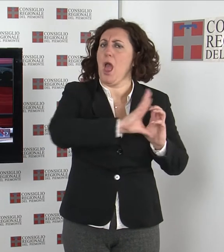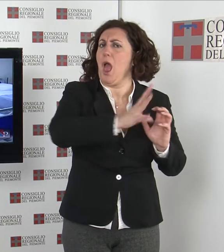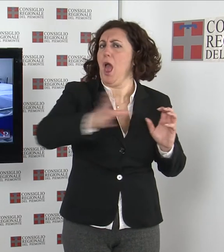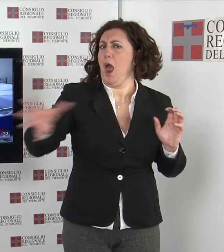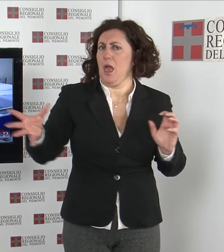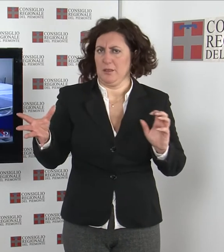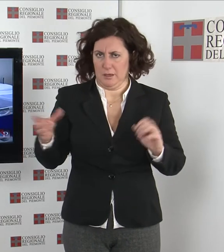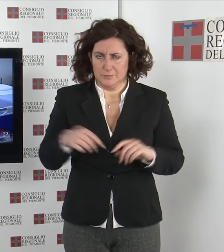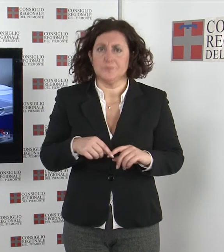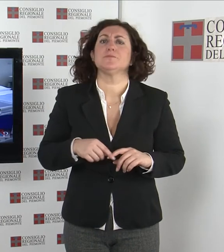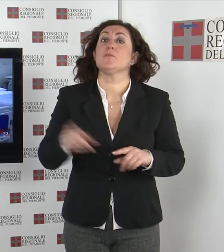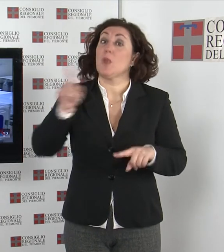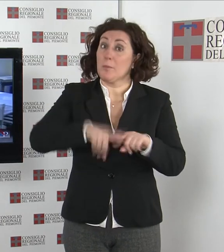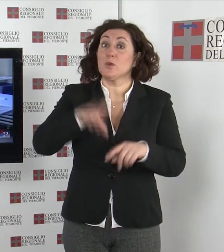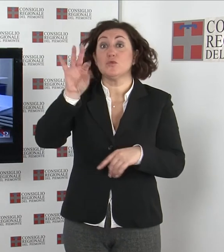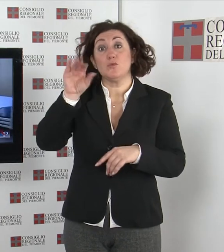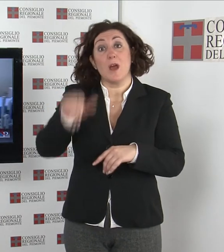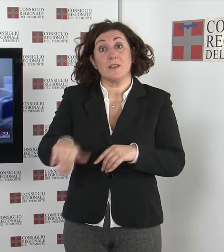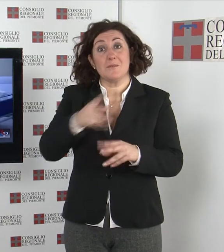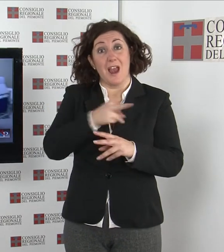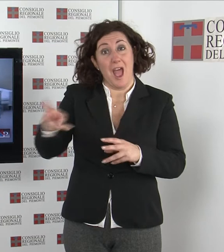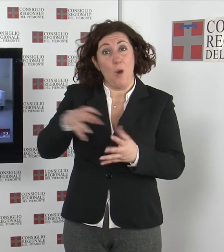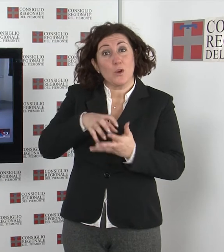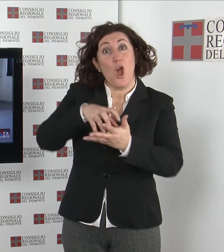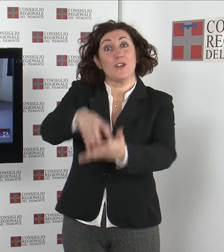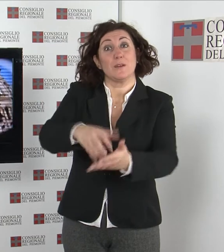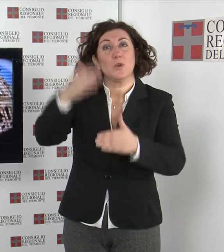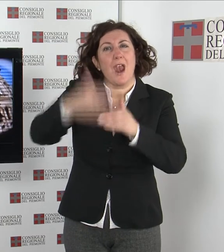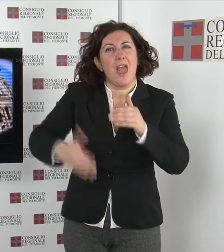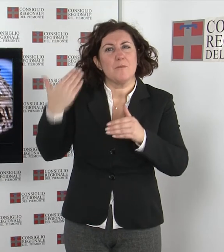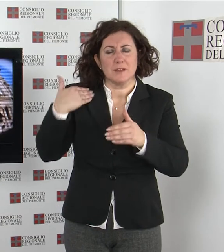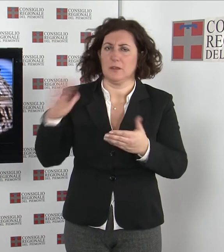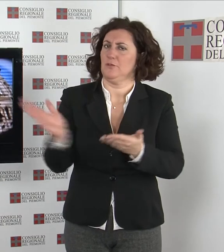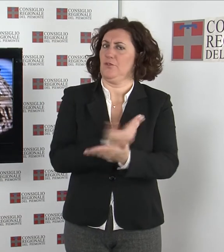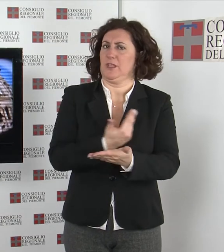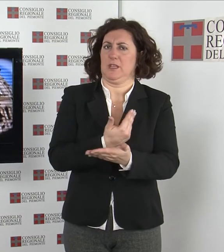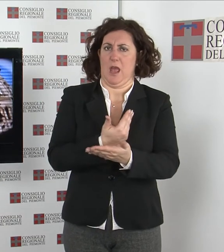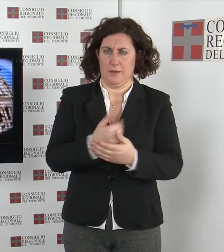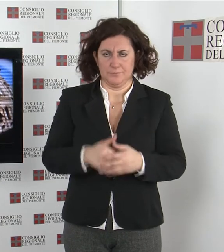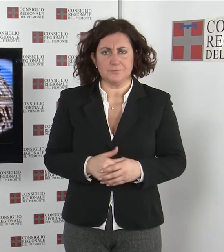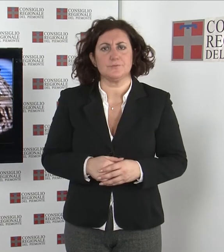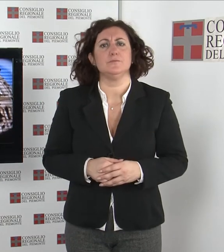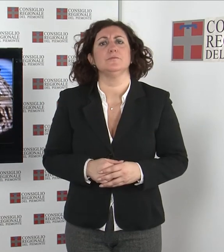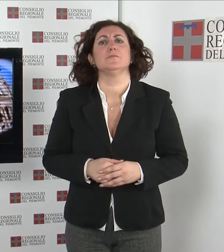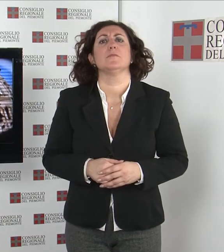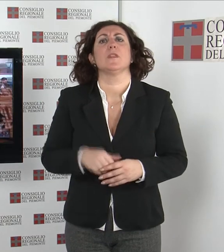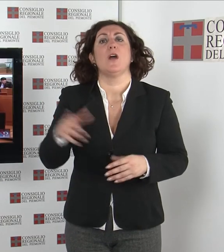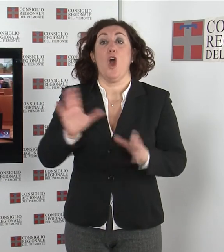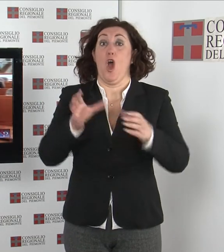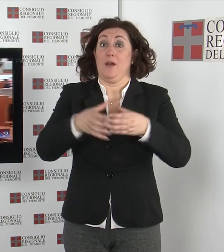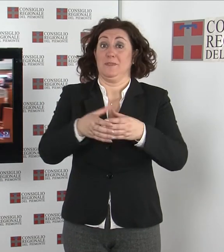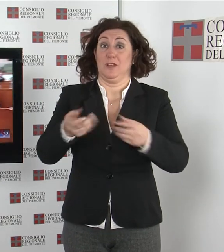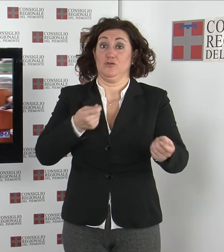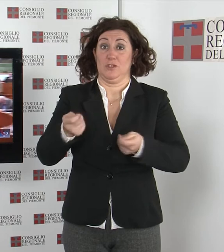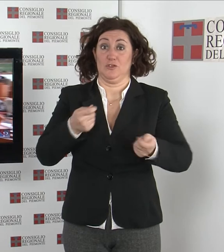Inoltre è stato rimosso il limite dei €50.000 per i contributi comitato di gestione fondo per il volontariato